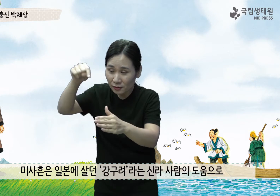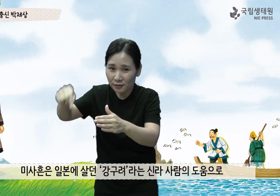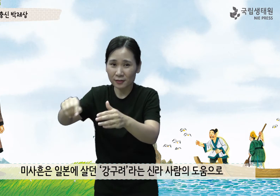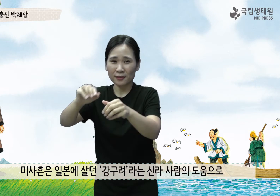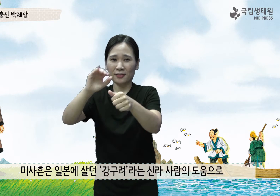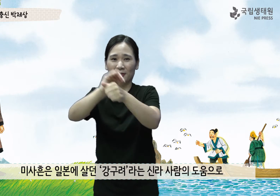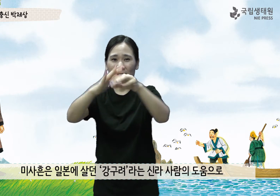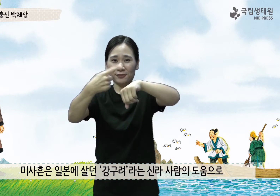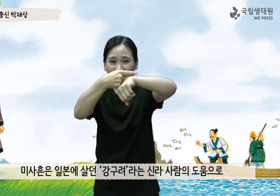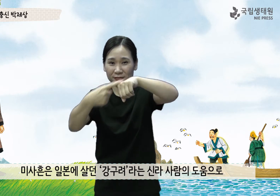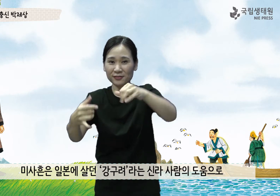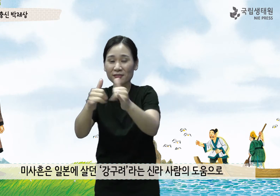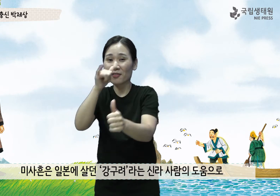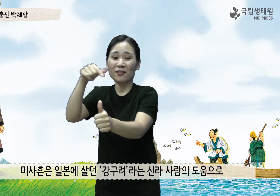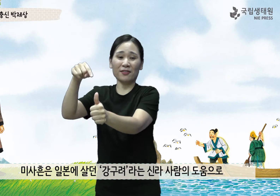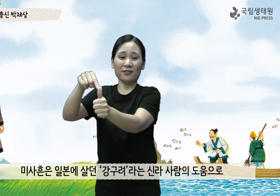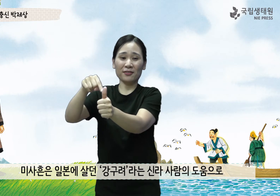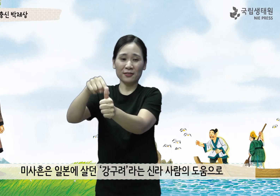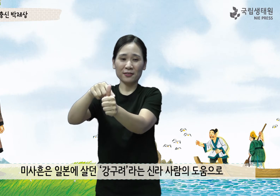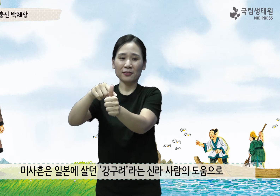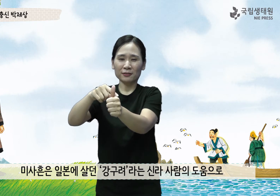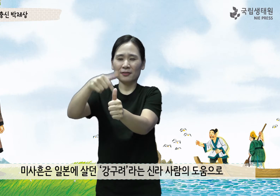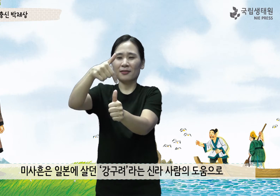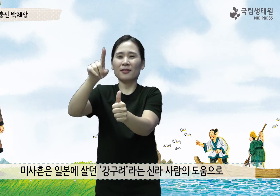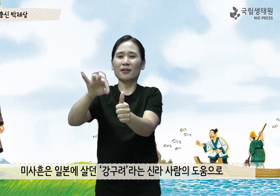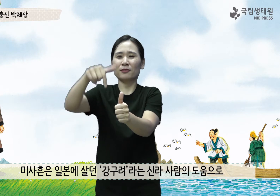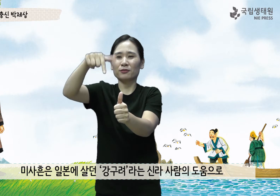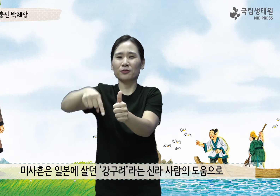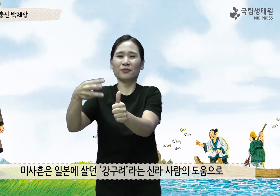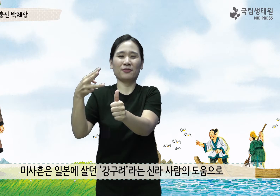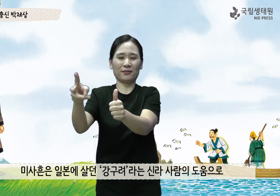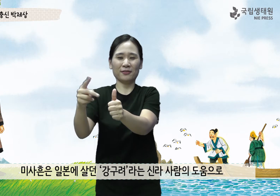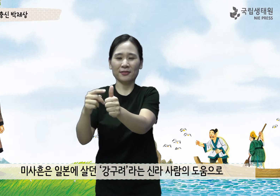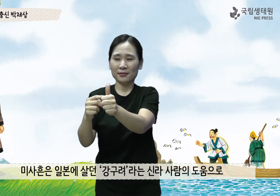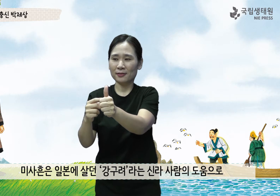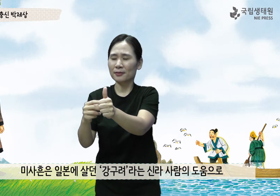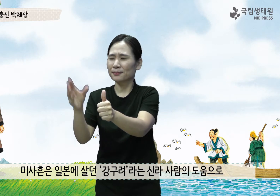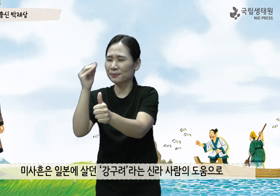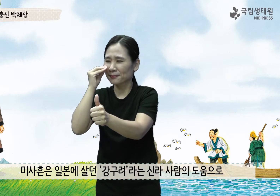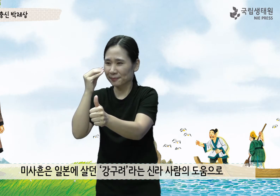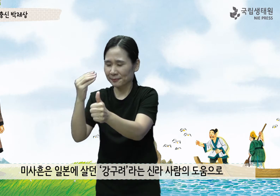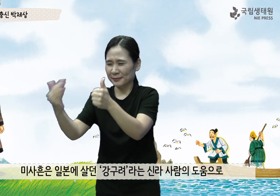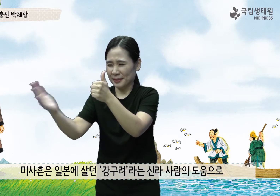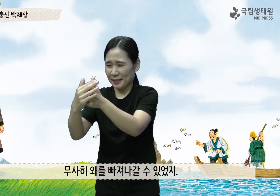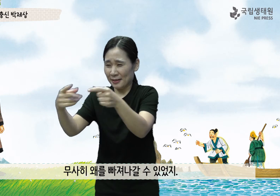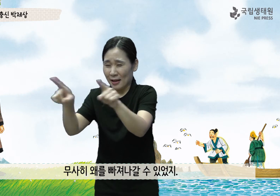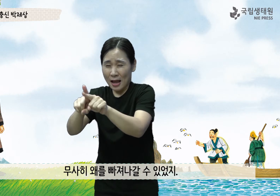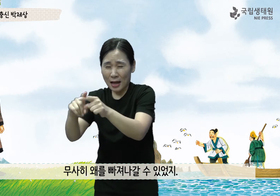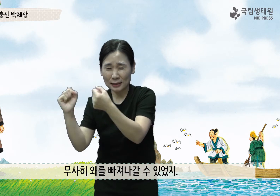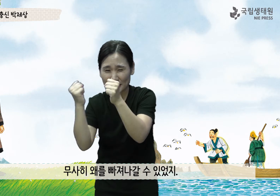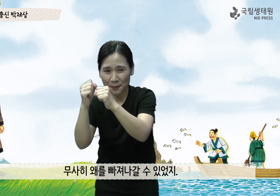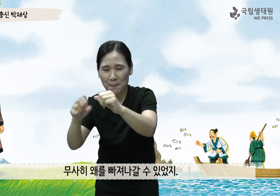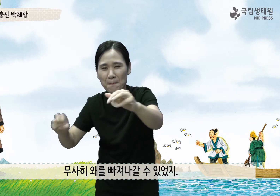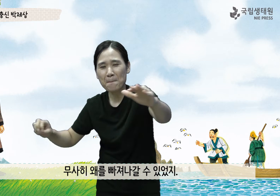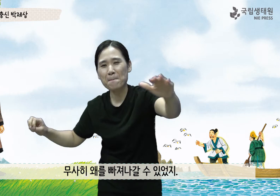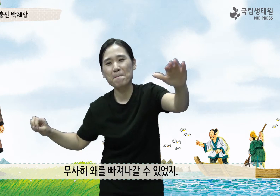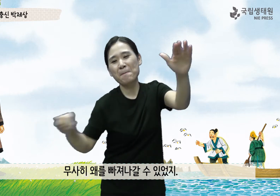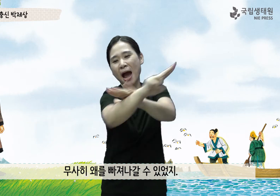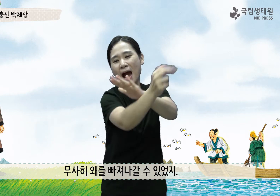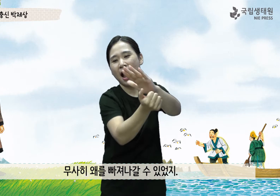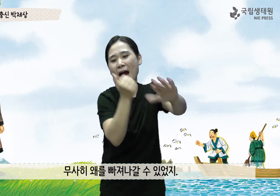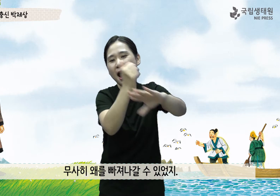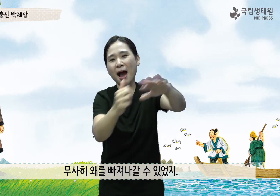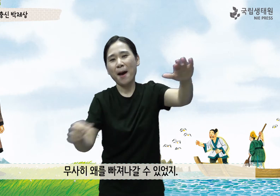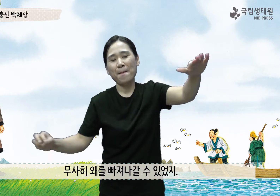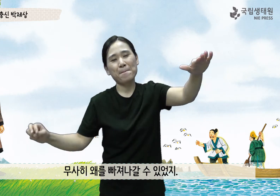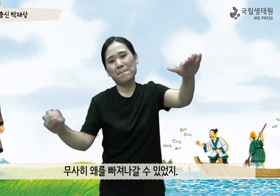미사은은 일본에 살던 강구려라는 신라 사람의 도움으로 무사히 외를